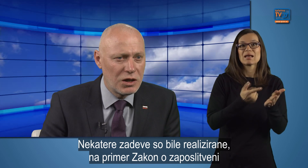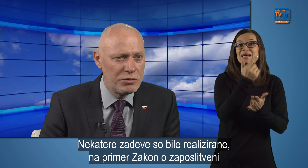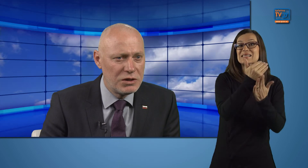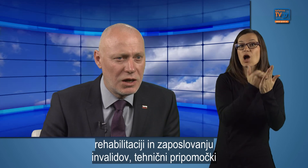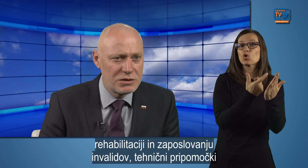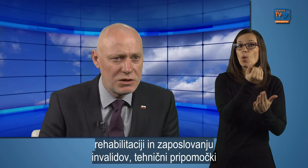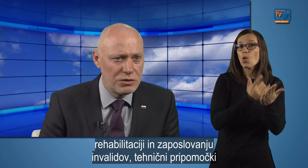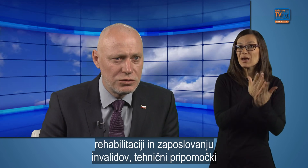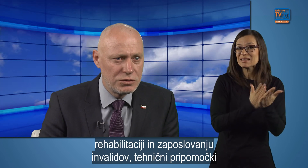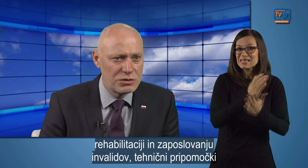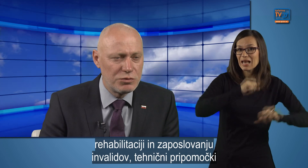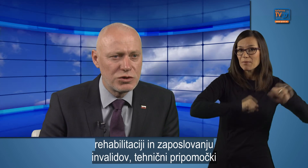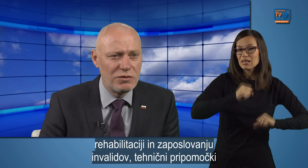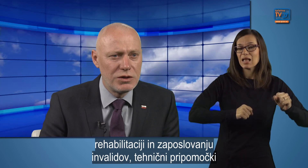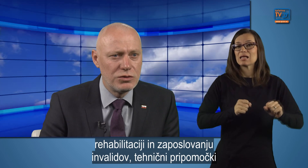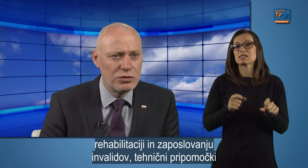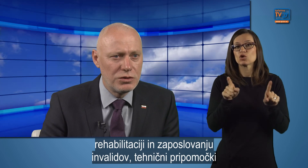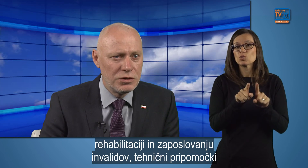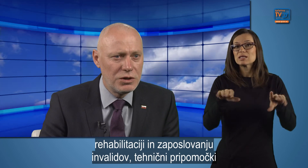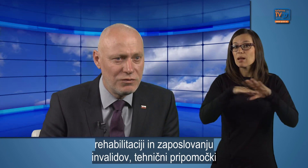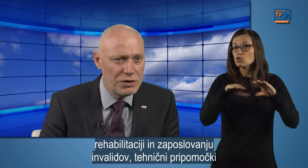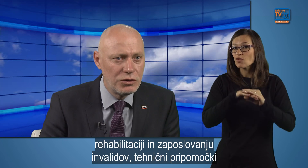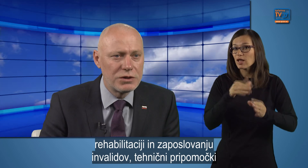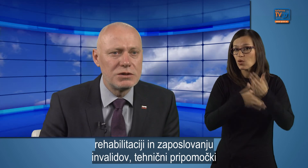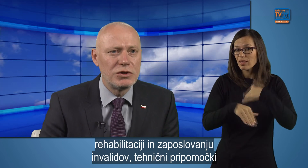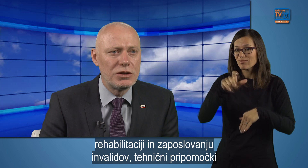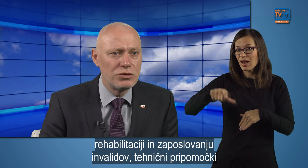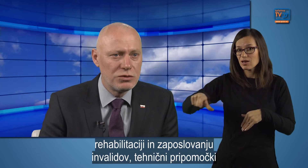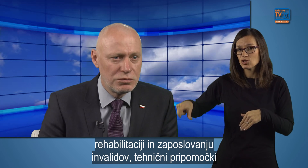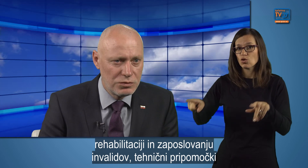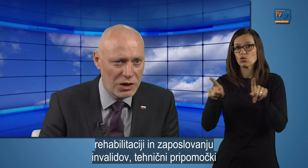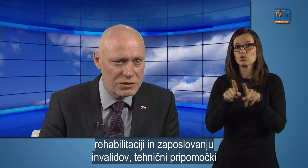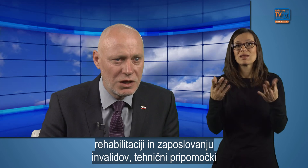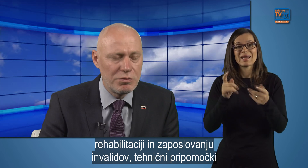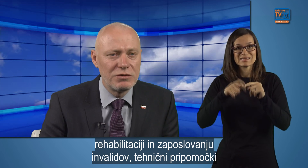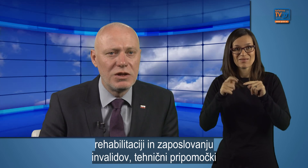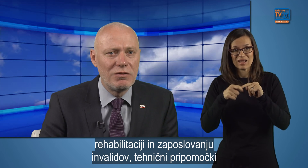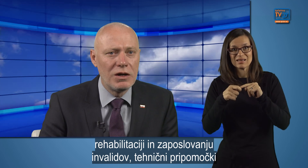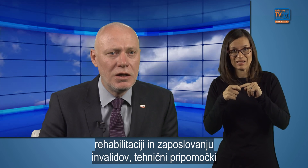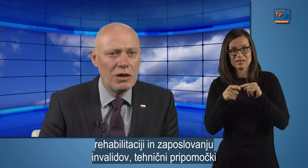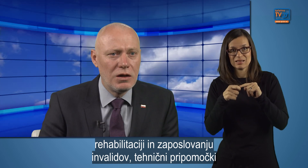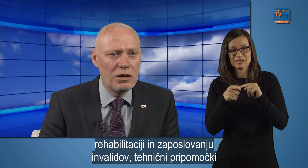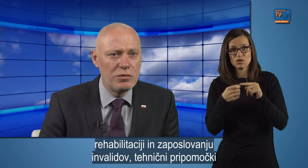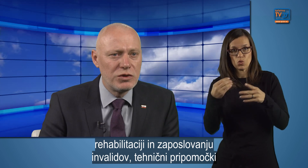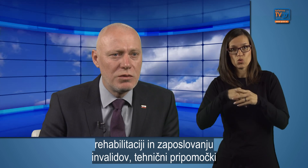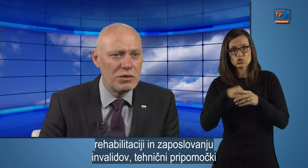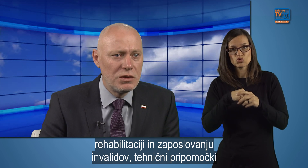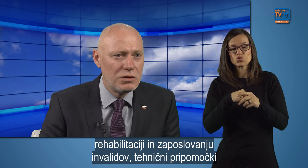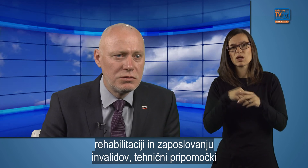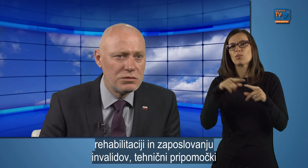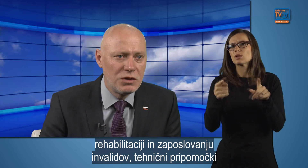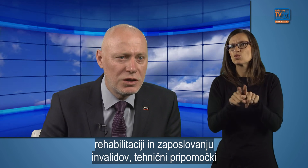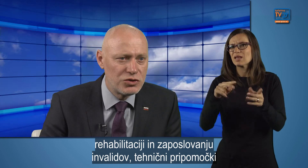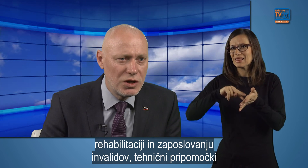poklicnih rehabilitaciji in tudi zaposlovanju invalidov, recimo, ne, tukaj neke zadeve predvideva. Potem